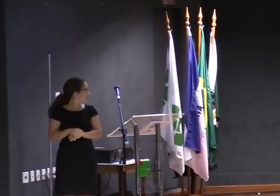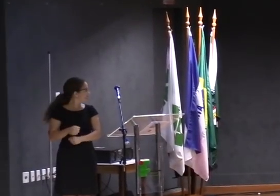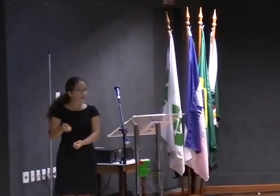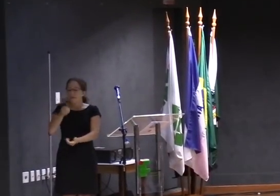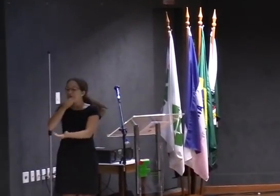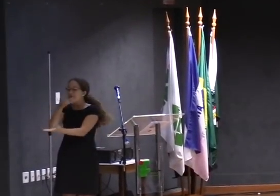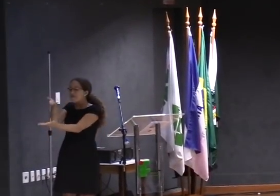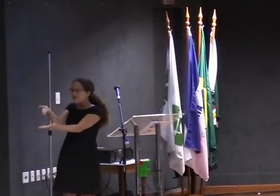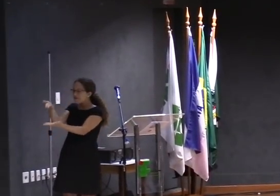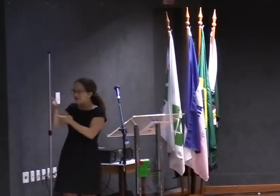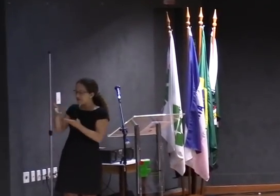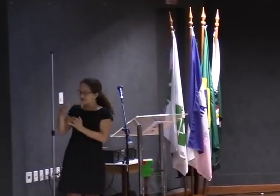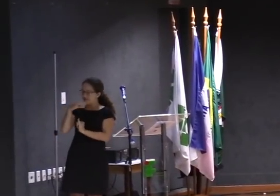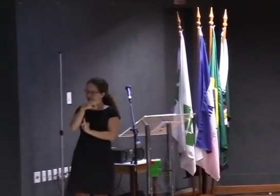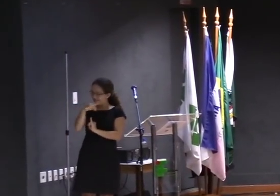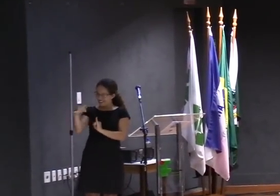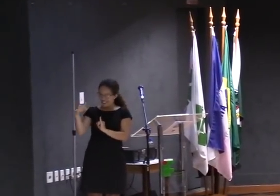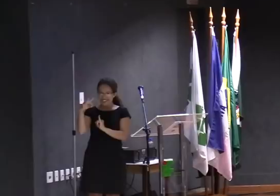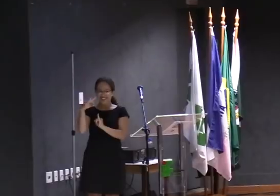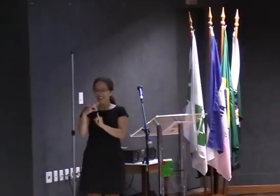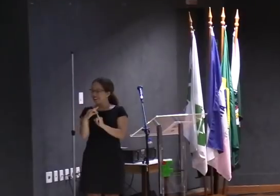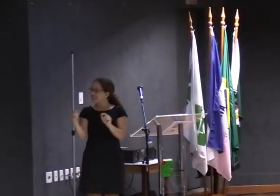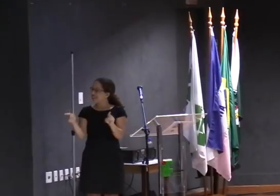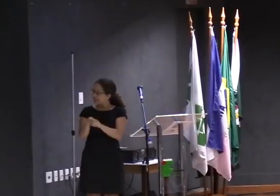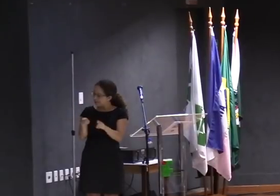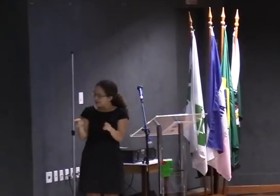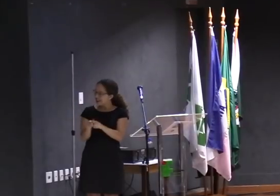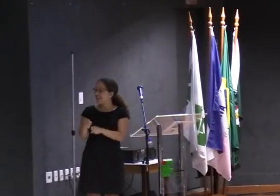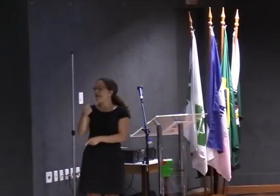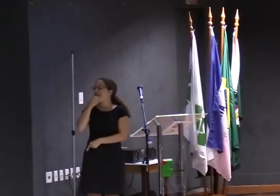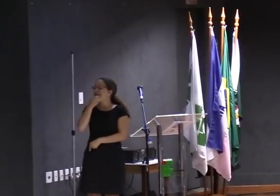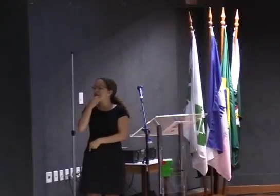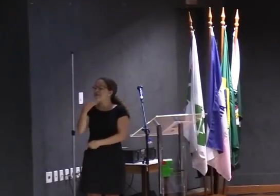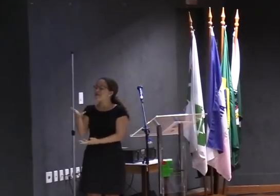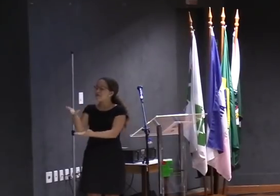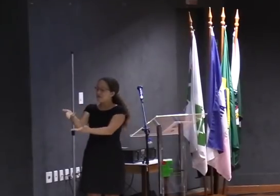to IFES and welcome in the